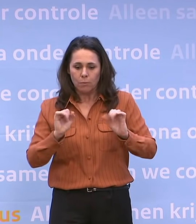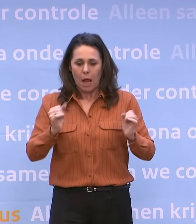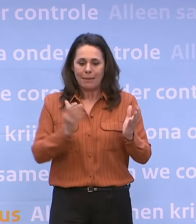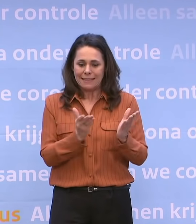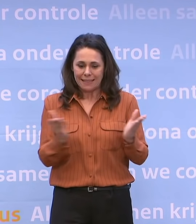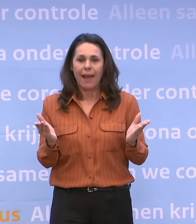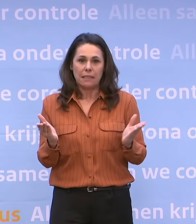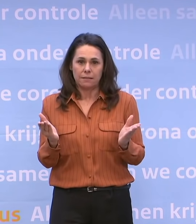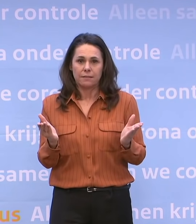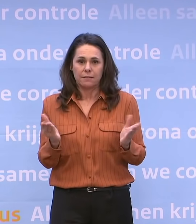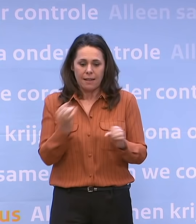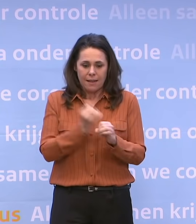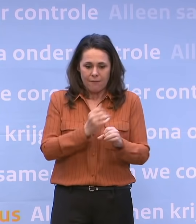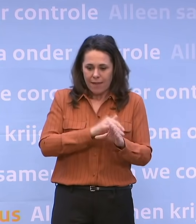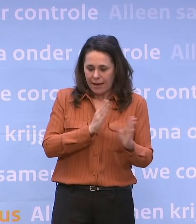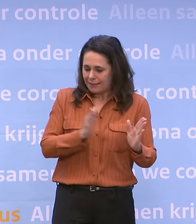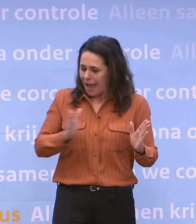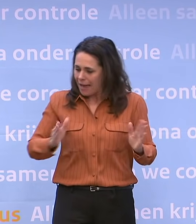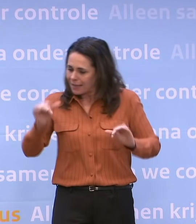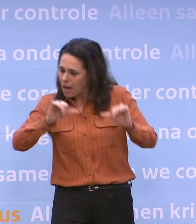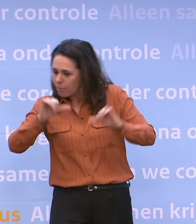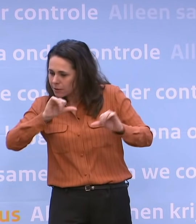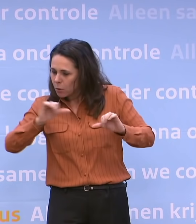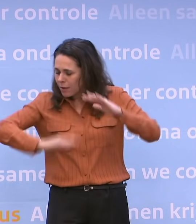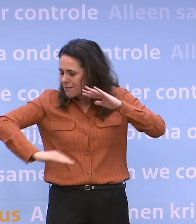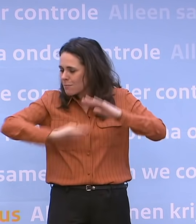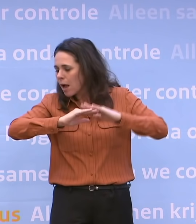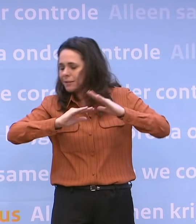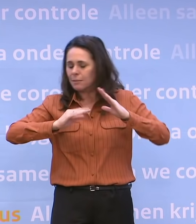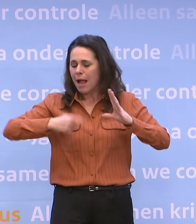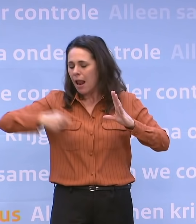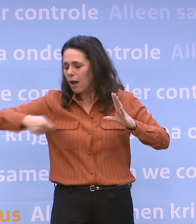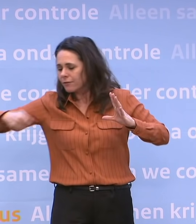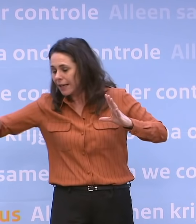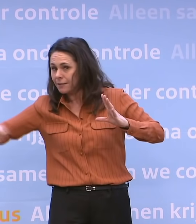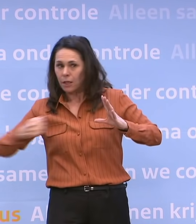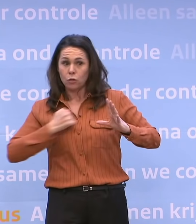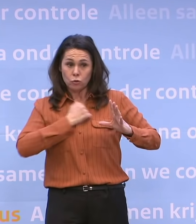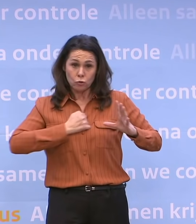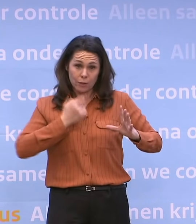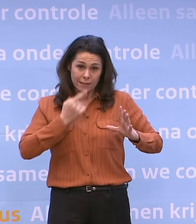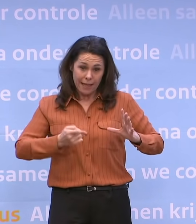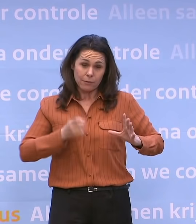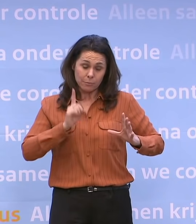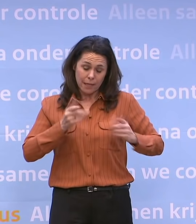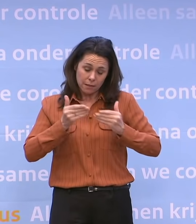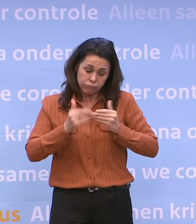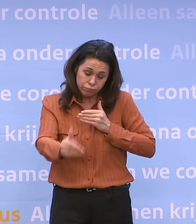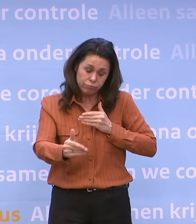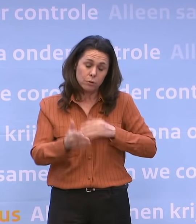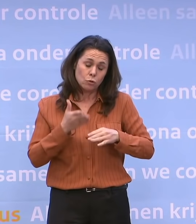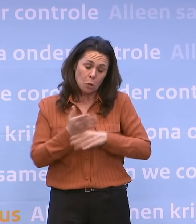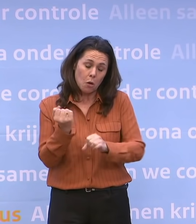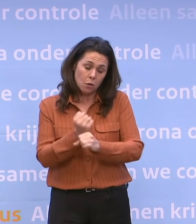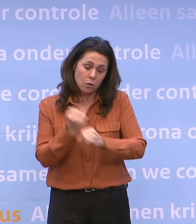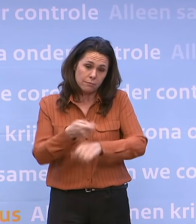en ook de werktijden in die laboratoria proberen zo maximaal mogelijk op te rekken. Sorry, zeg ik alvast, want het wordt echt even doorwerken de komende tijd.